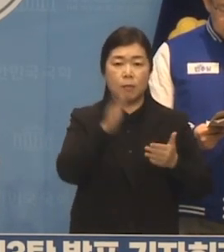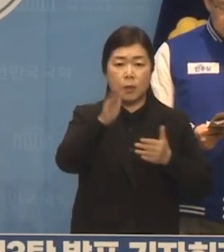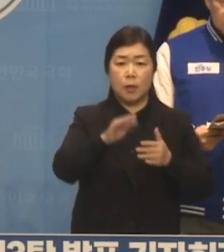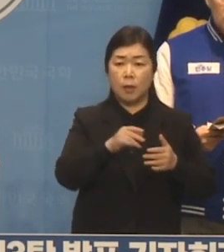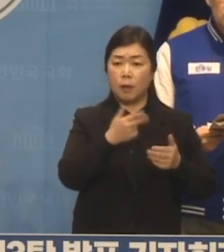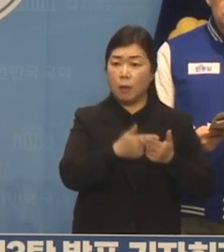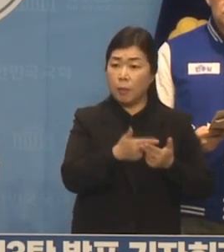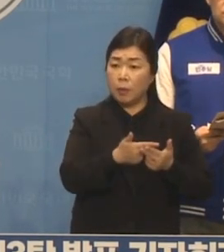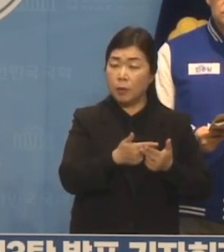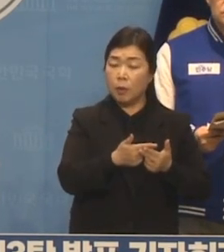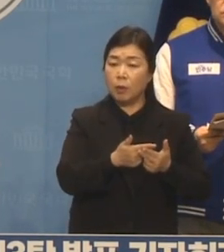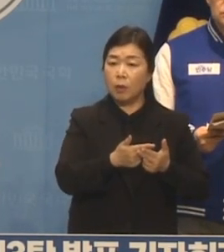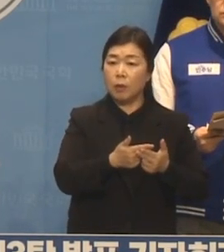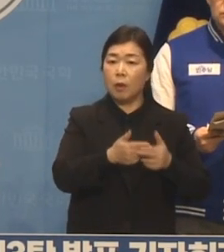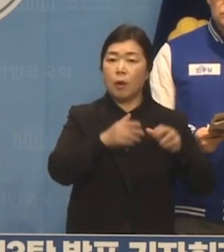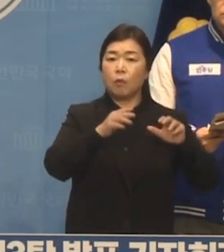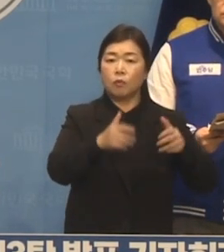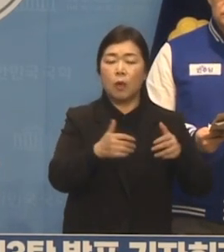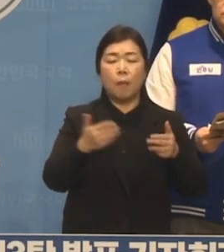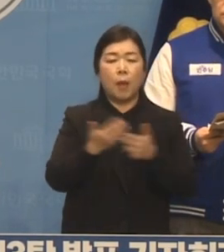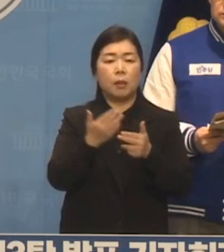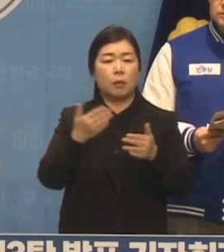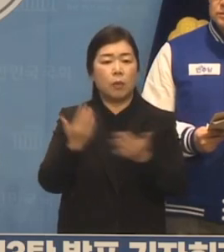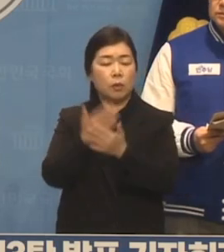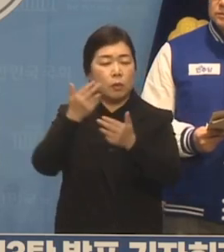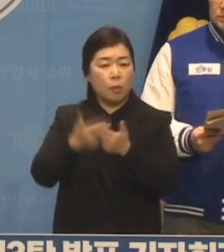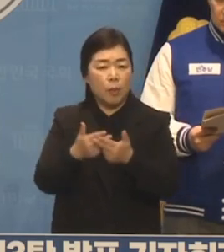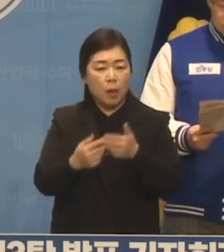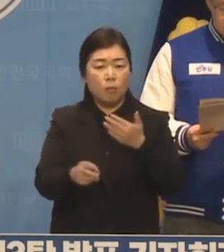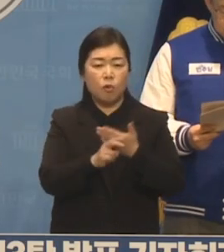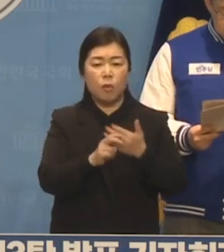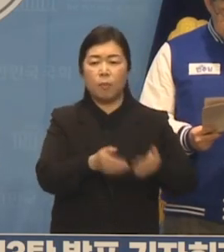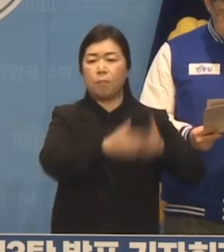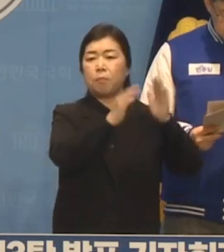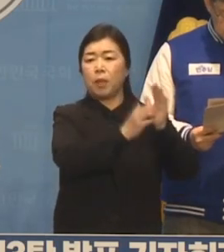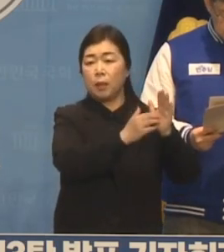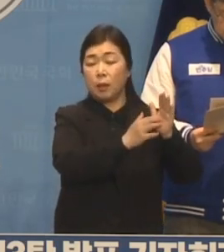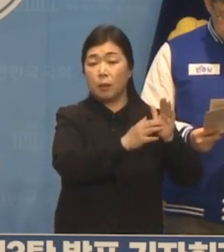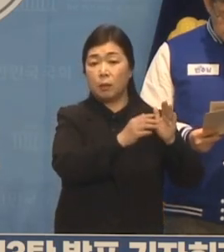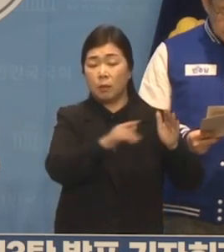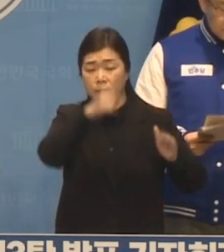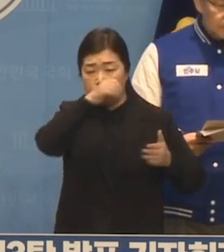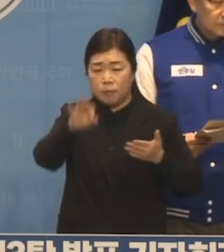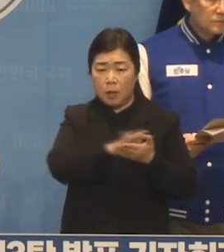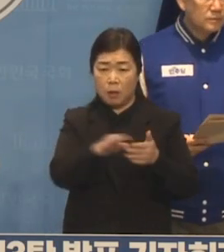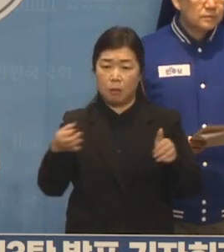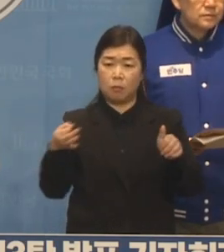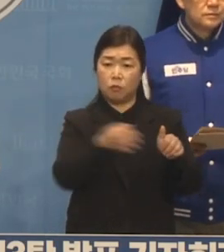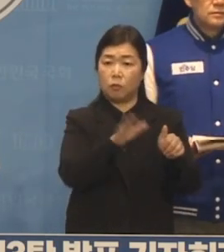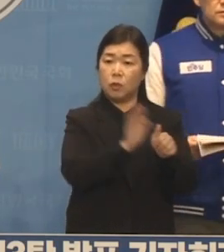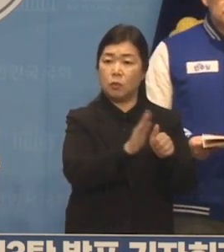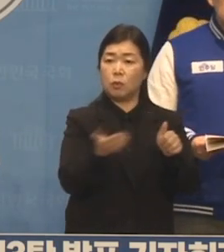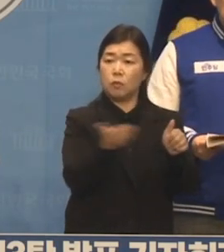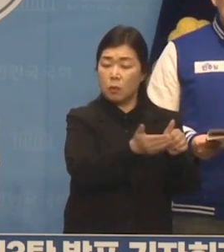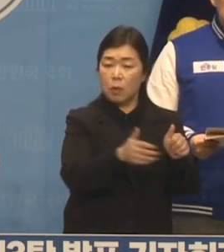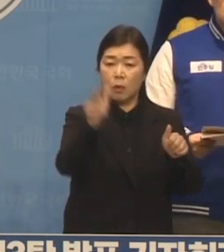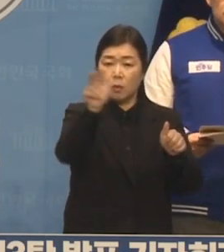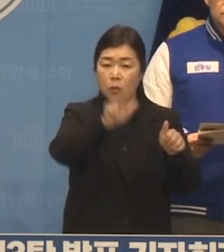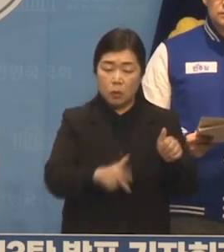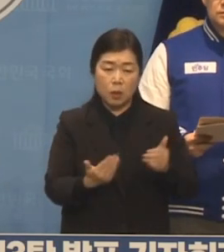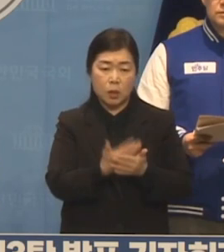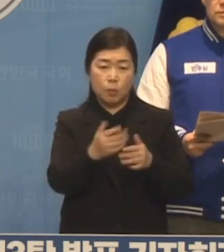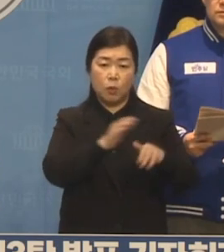국가발전미래교육협의회 소위 국발협을 불법으로 설립하고 대규모 예산을 지원하여 전국적으로